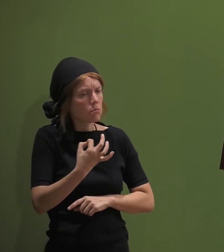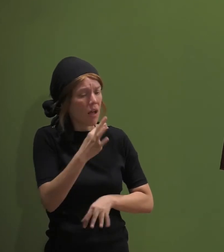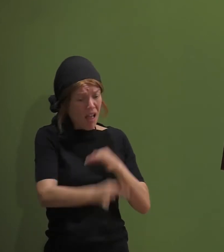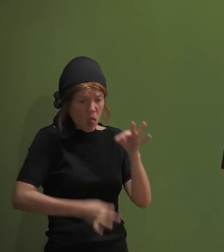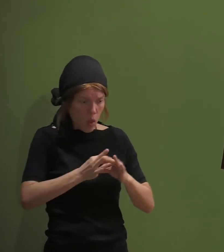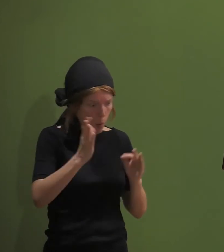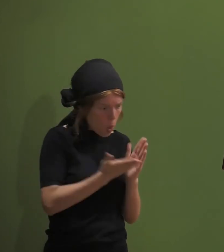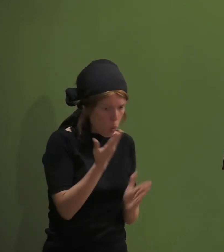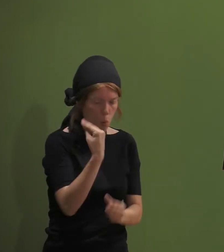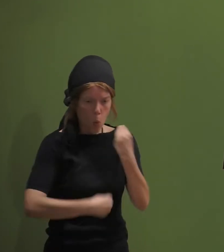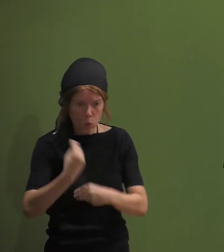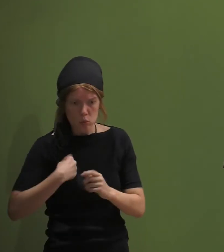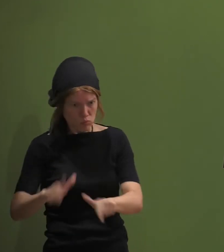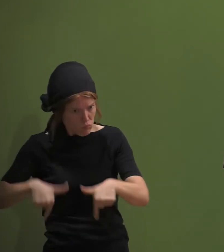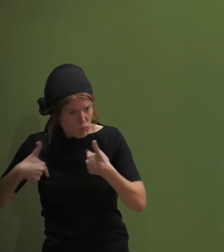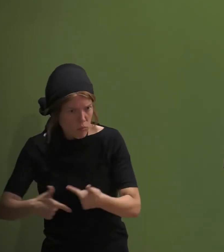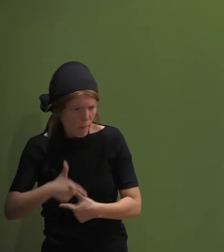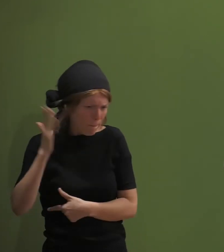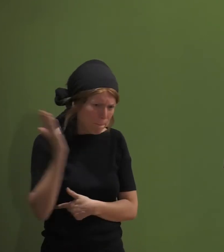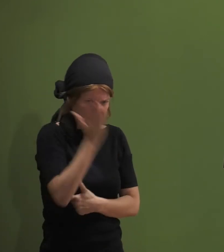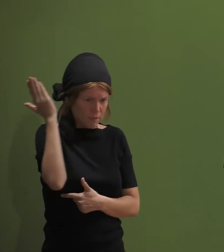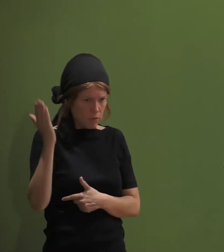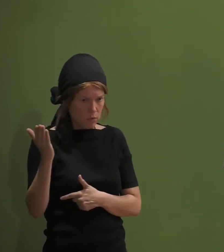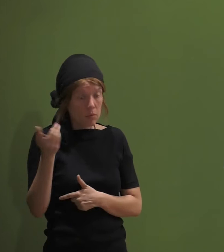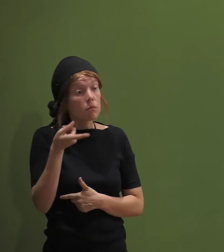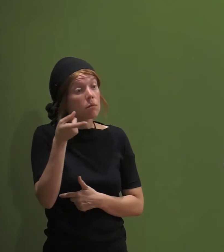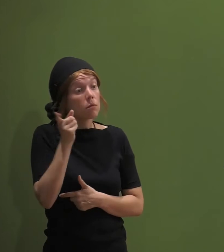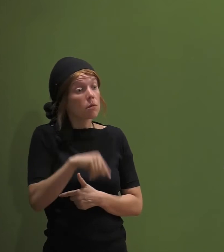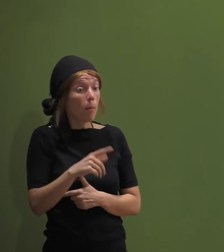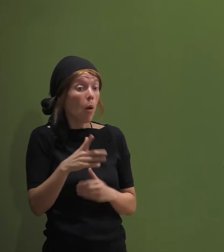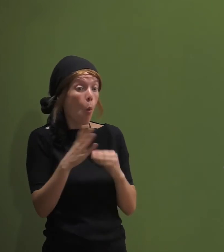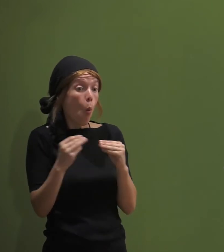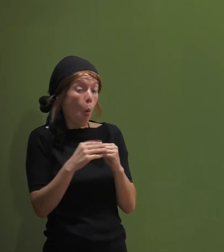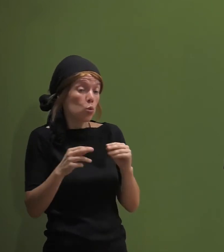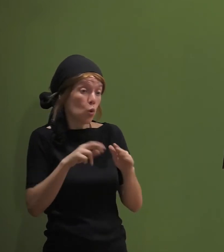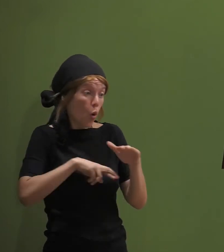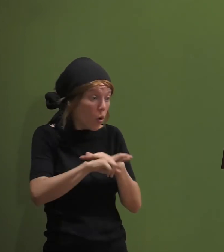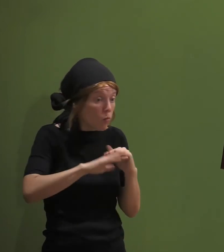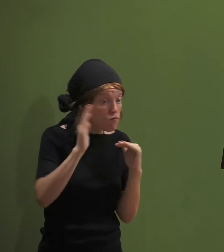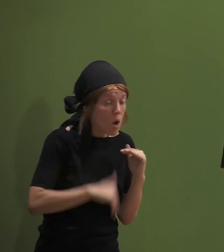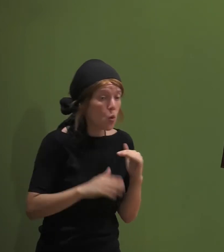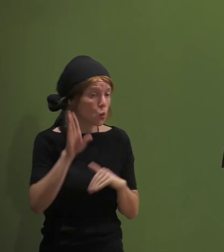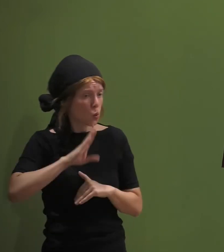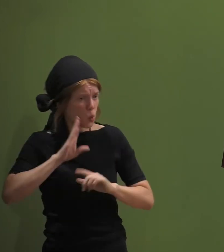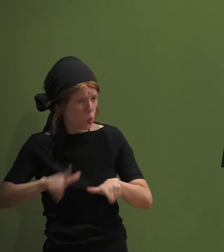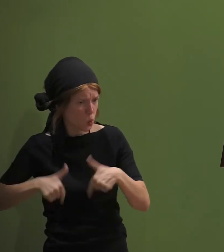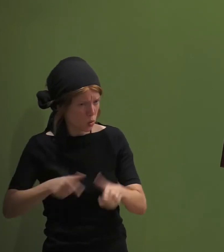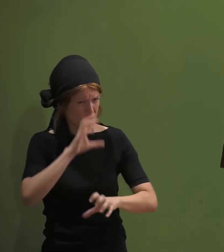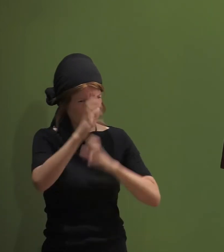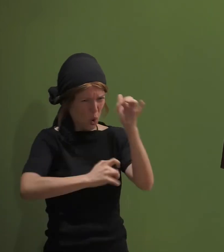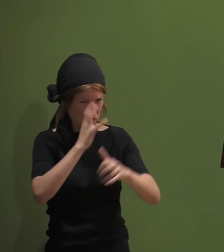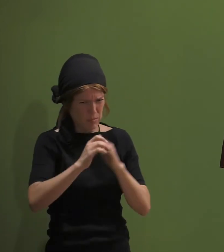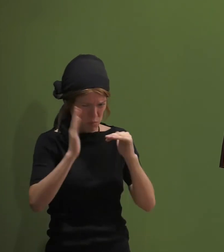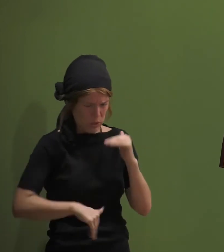ciclo de producción, consumo, desecho de los productos, así como que minimicen el uso de los recursos, los residuos y la contaminación.